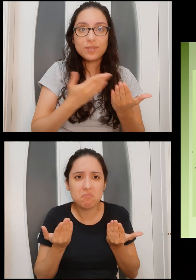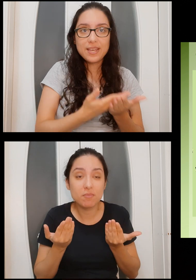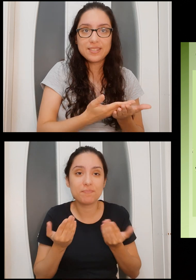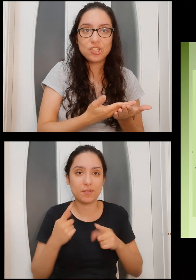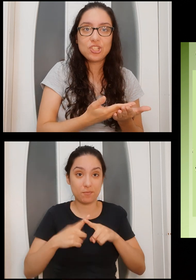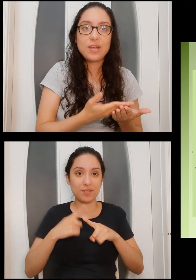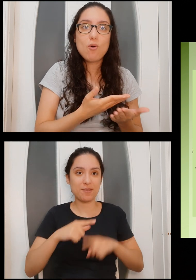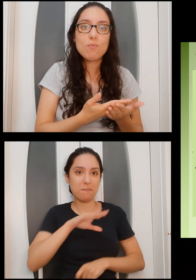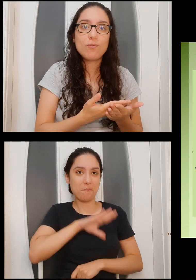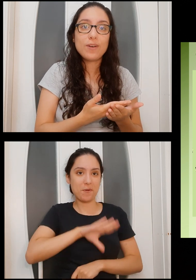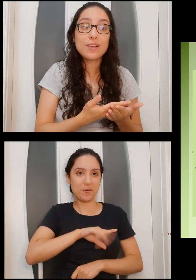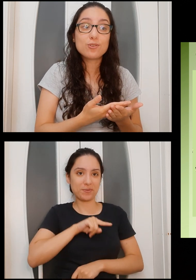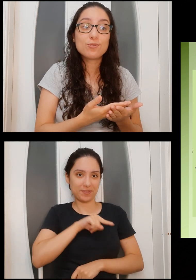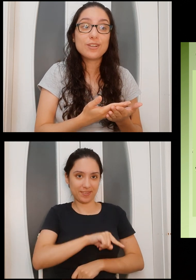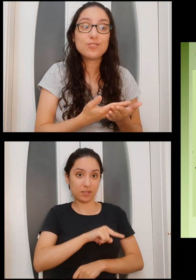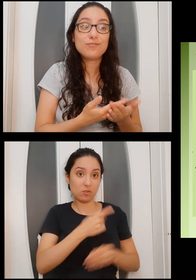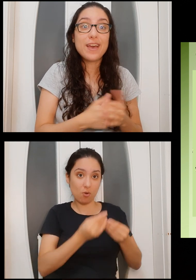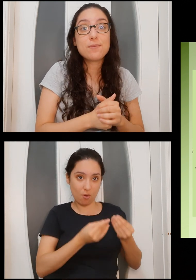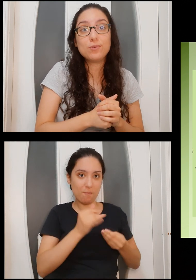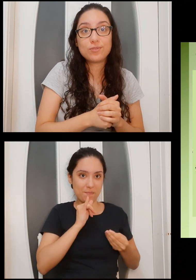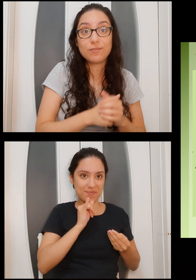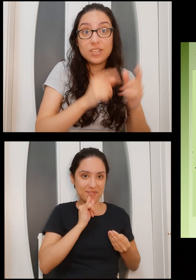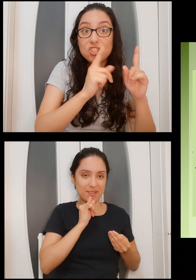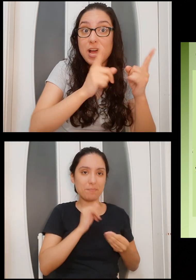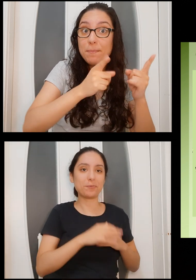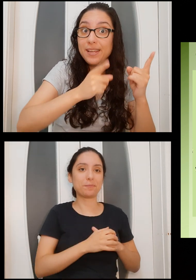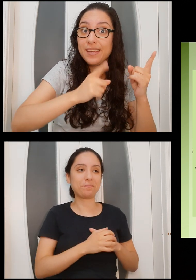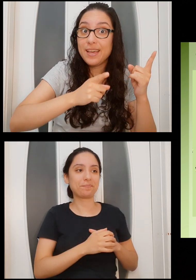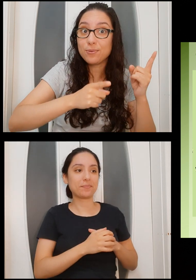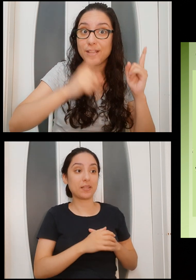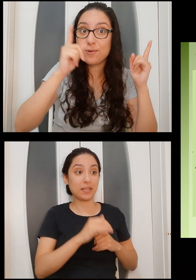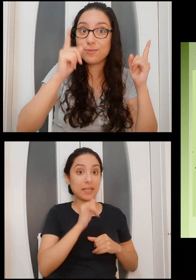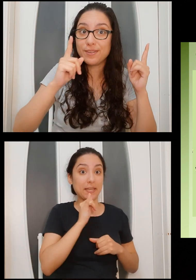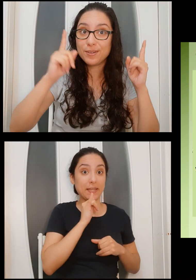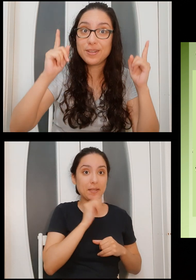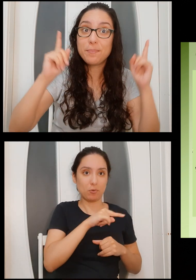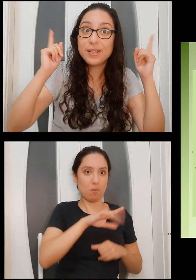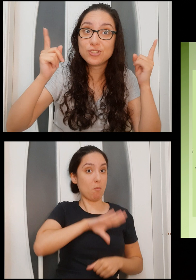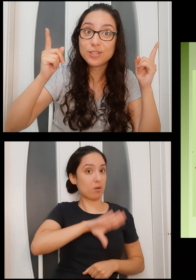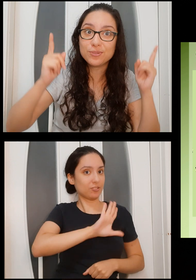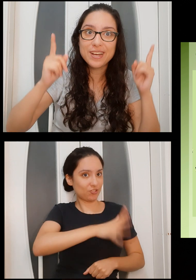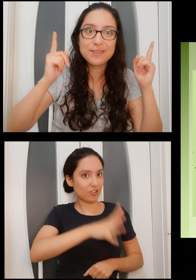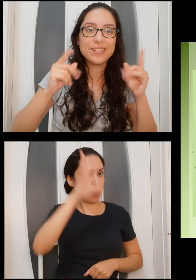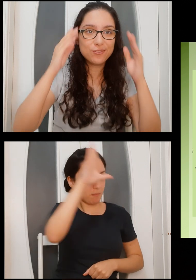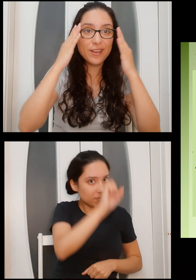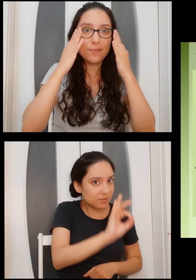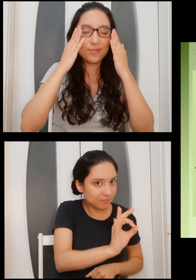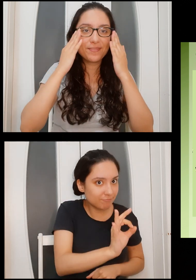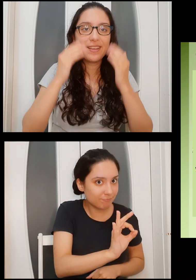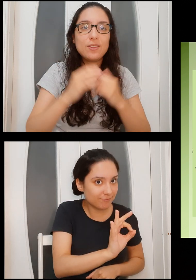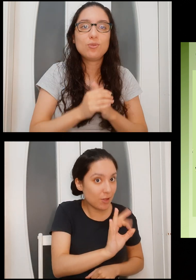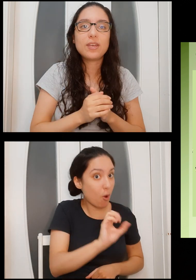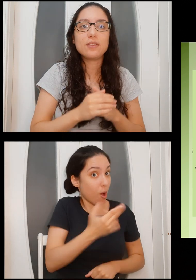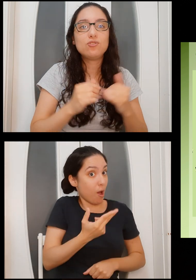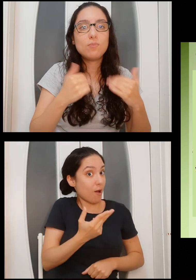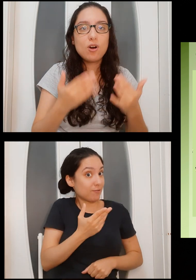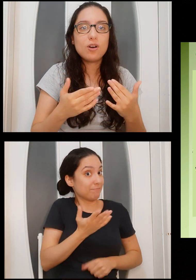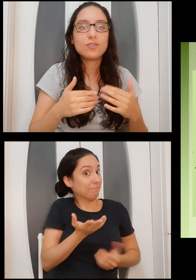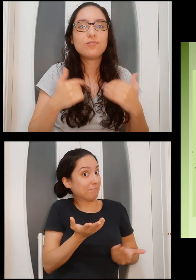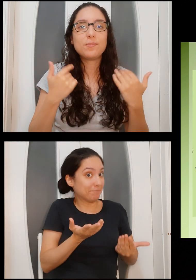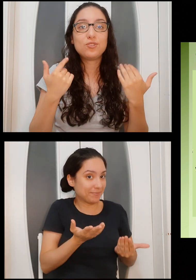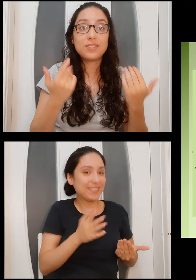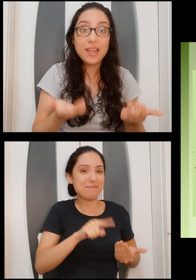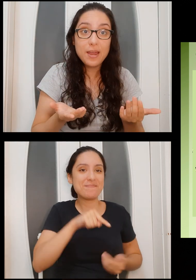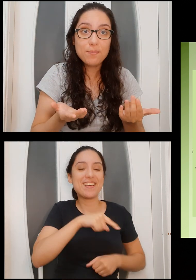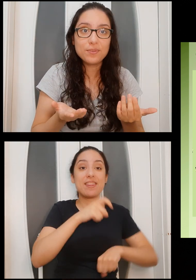No português, a gente tem como falar sobre os advérbios, que vocês já aprenderam, né? Ou deveriam ter aprendido já, advérbios. Do quê? De